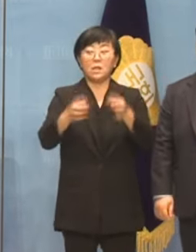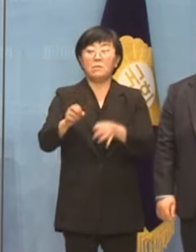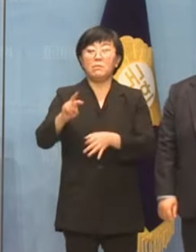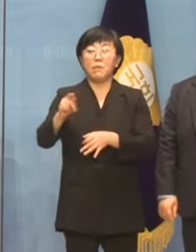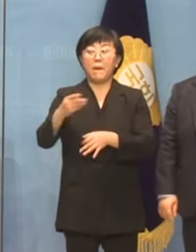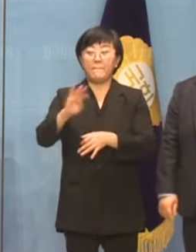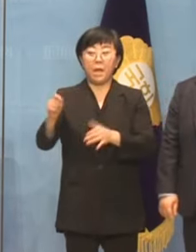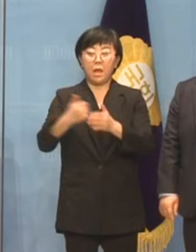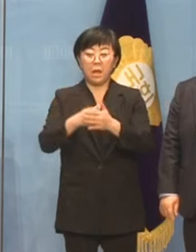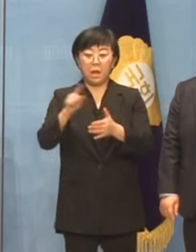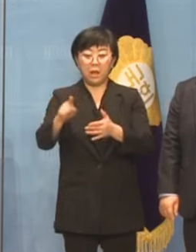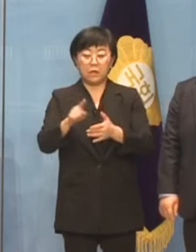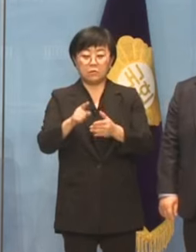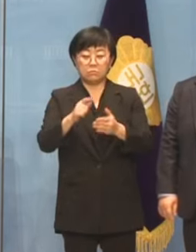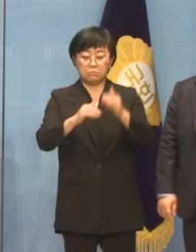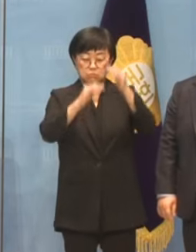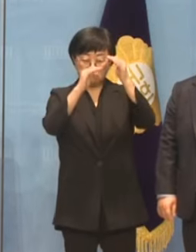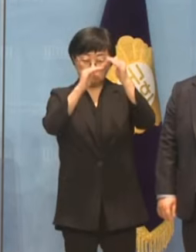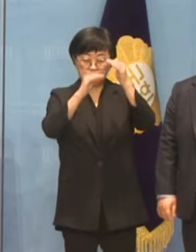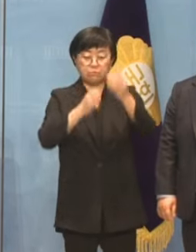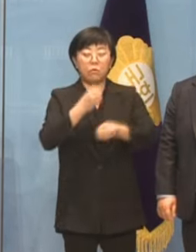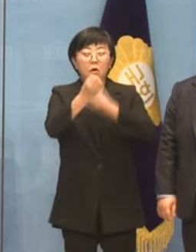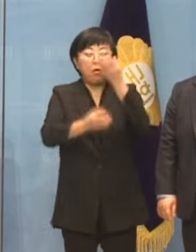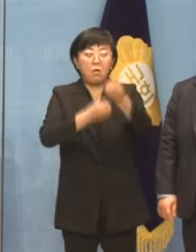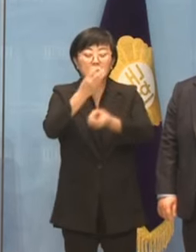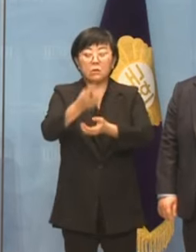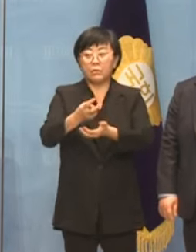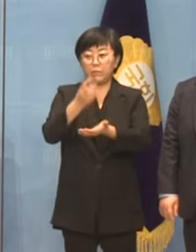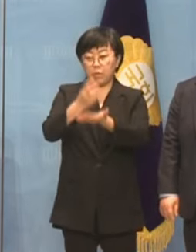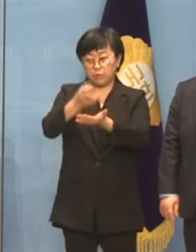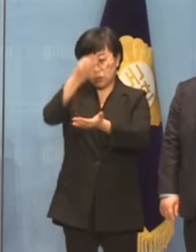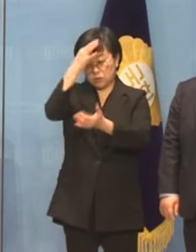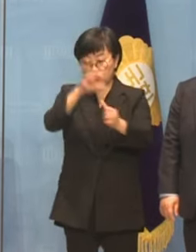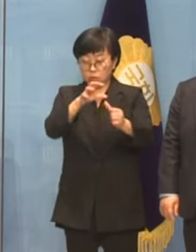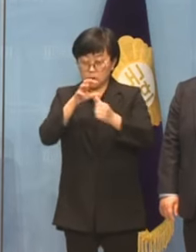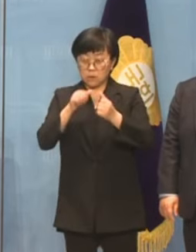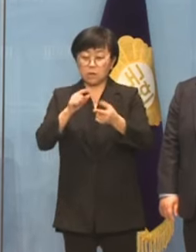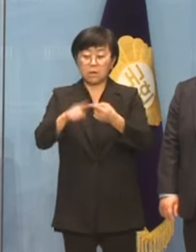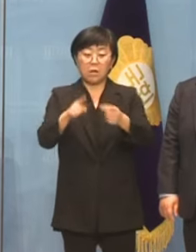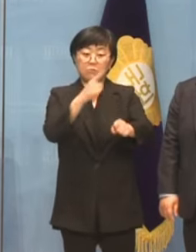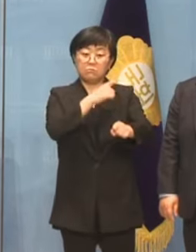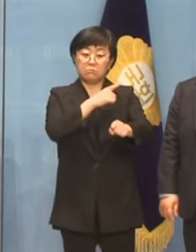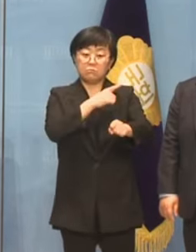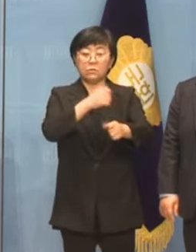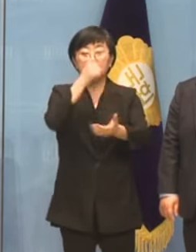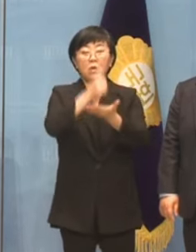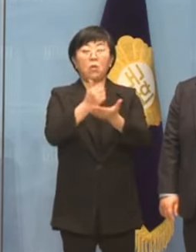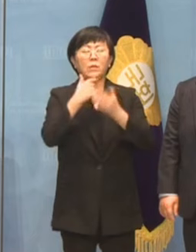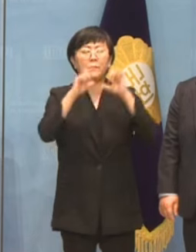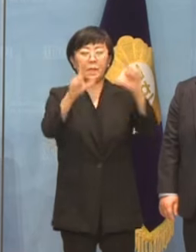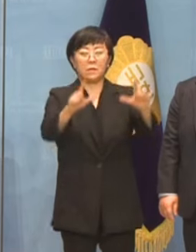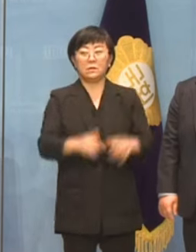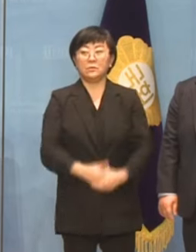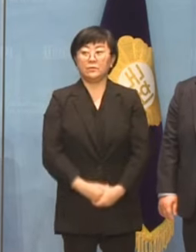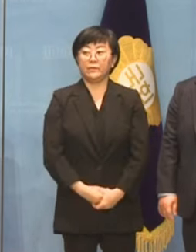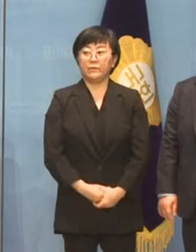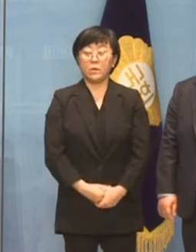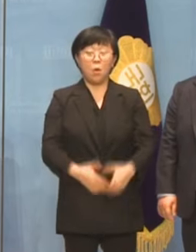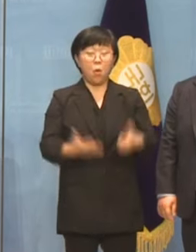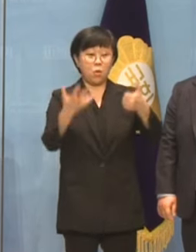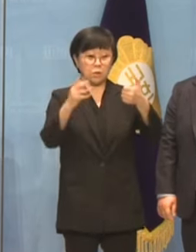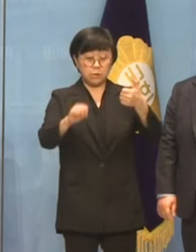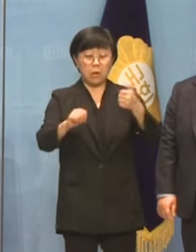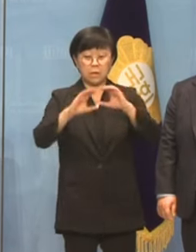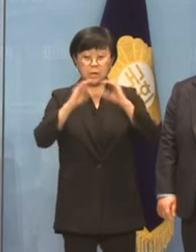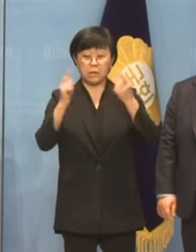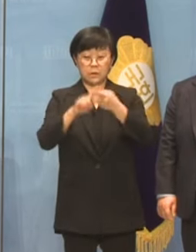핵심 진술을 애써 외면하는 법기술을 동원해 무기력하게 무죄를 받아냈습니다. 50억 클럽에